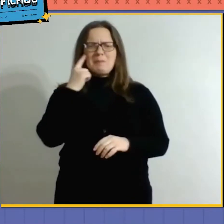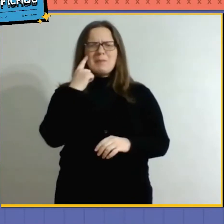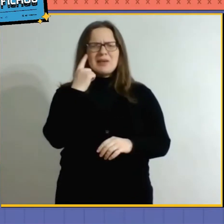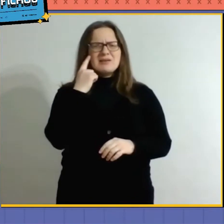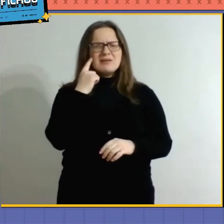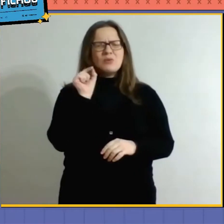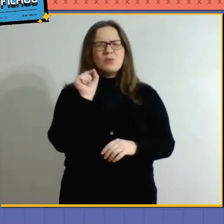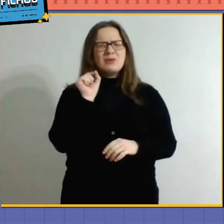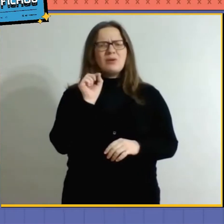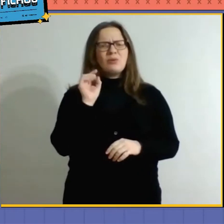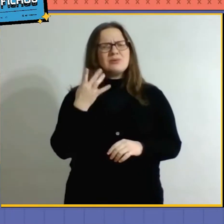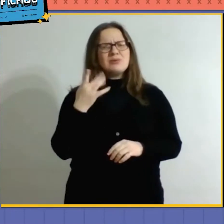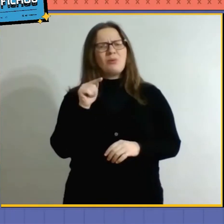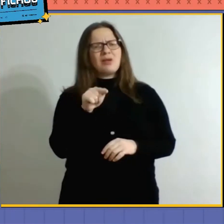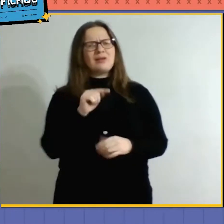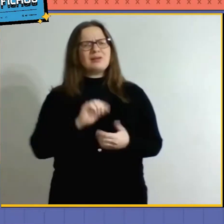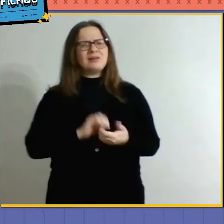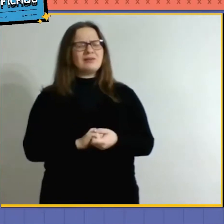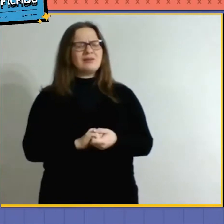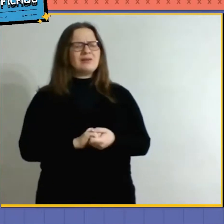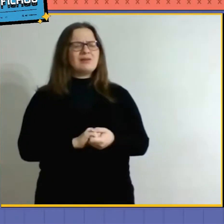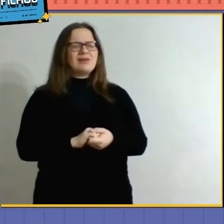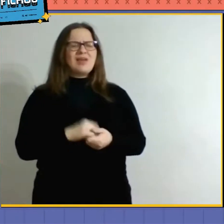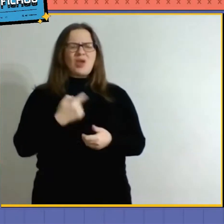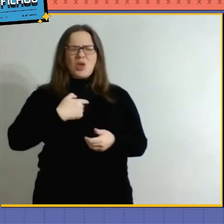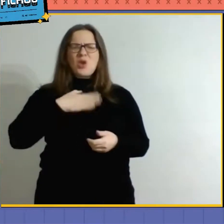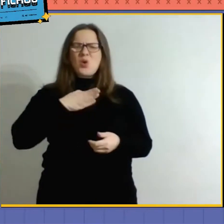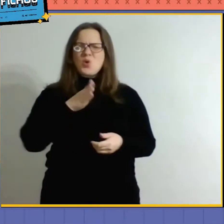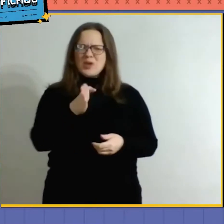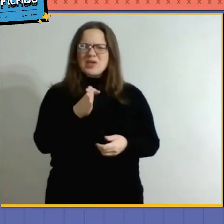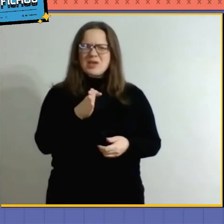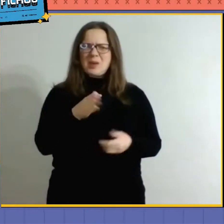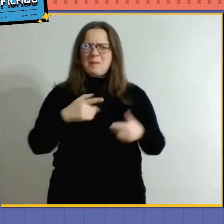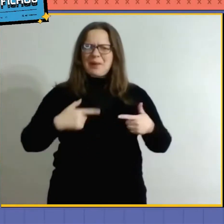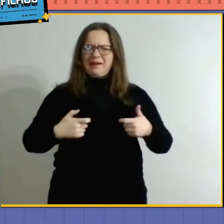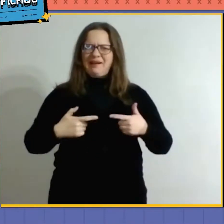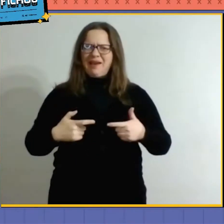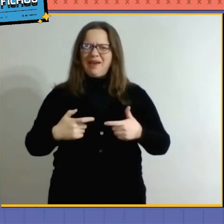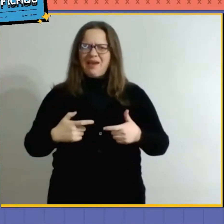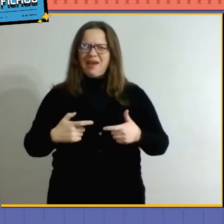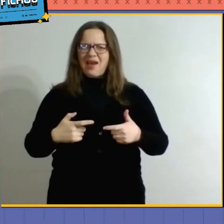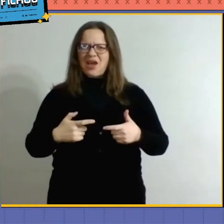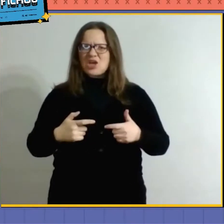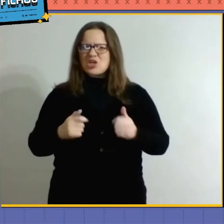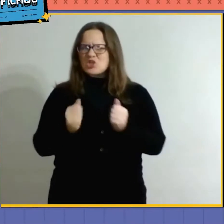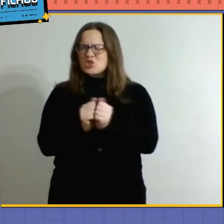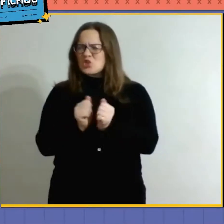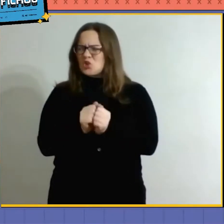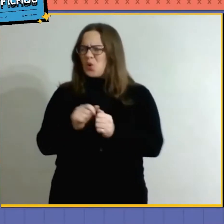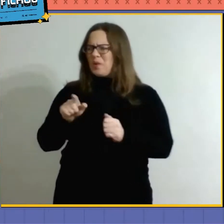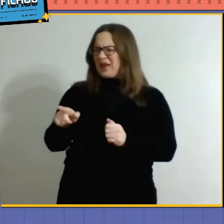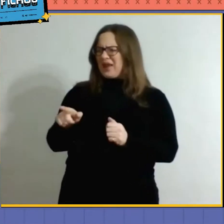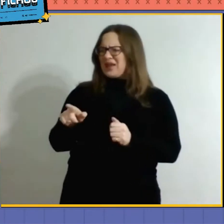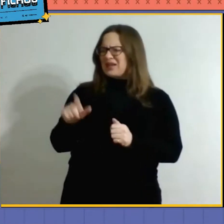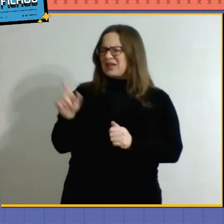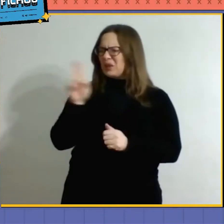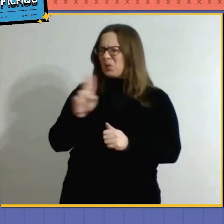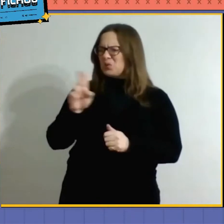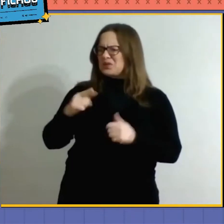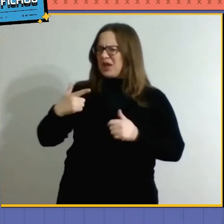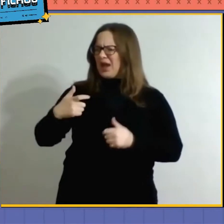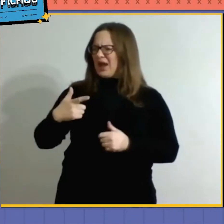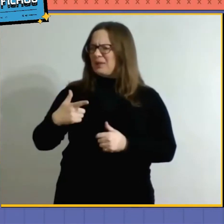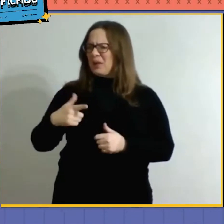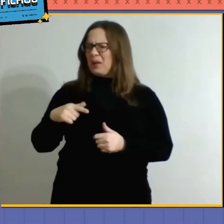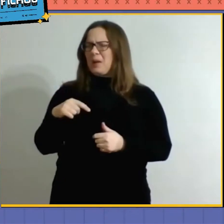soldados pensando eu não quero ir para guerra com cara do meu lado que não tem arma eu não quero ir para a guerra com um fracote do meu lado porque ele